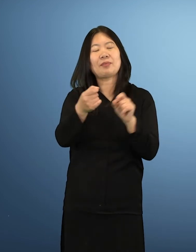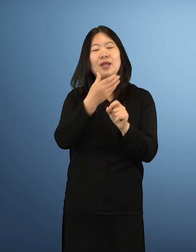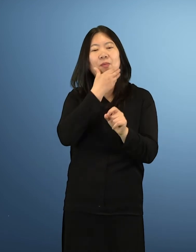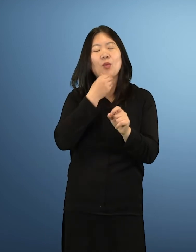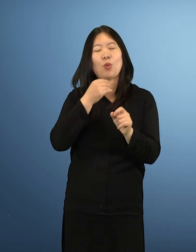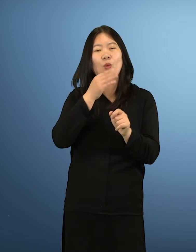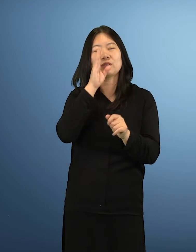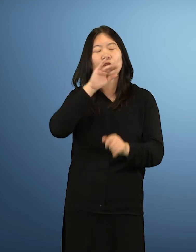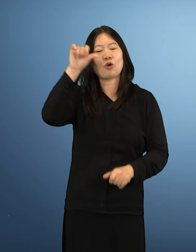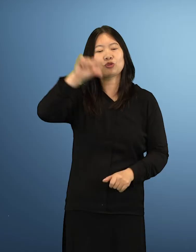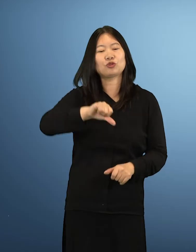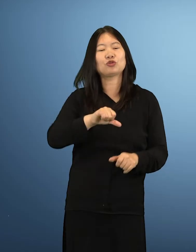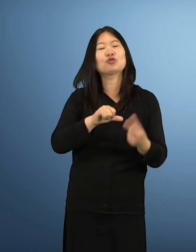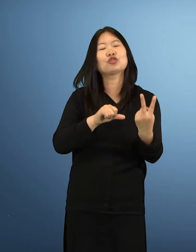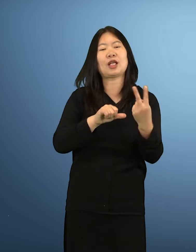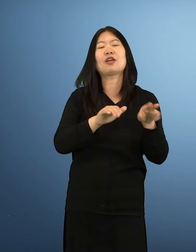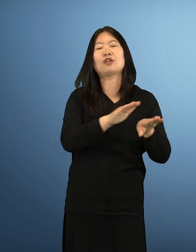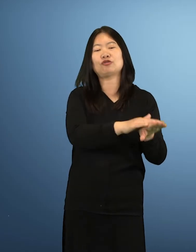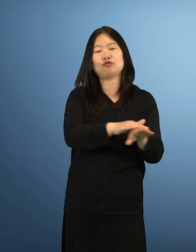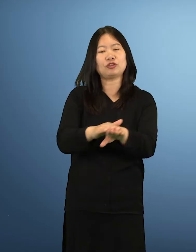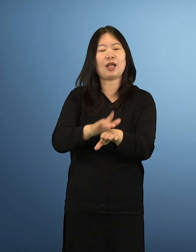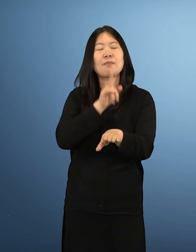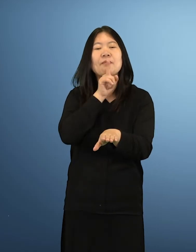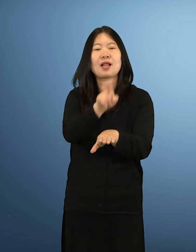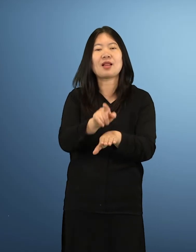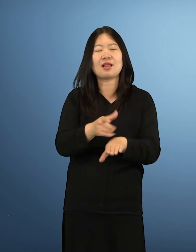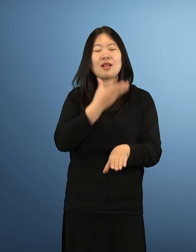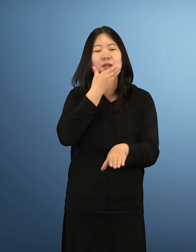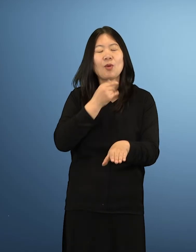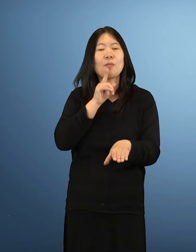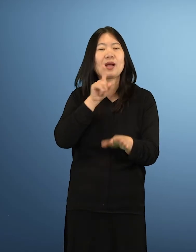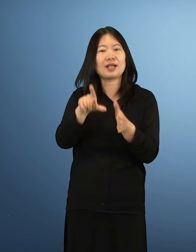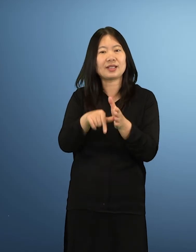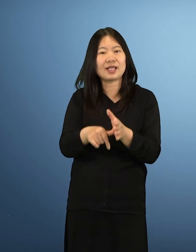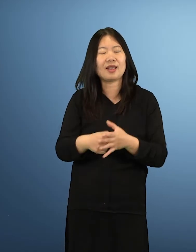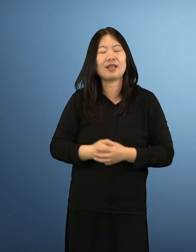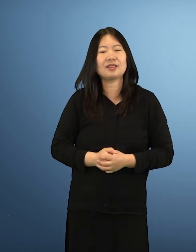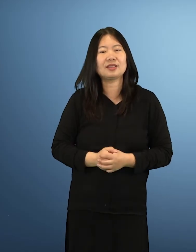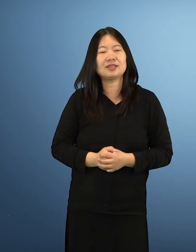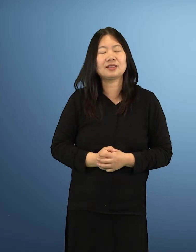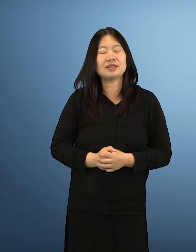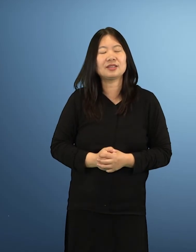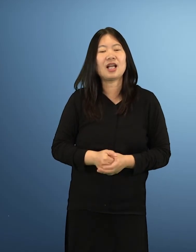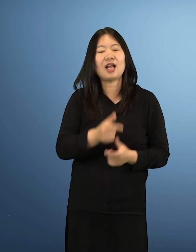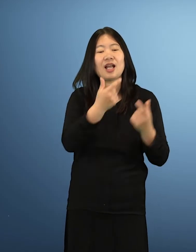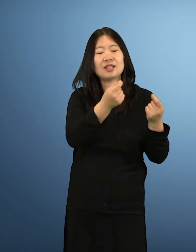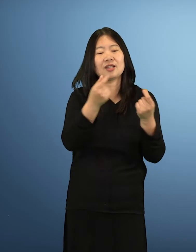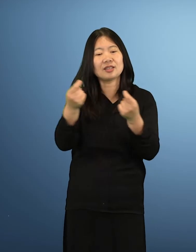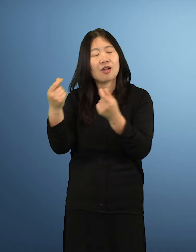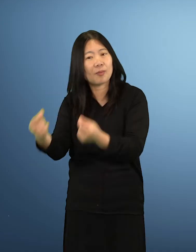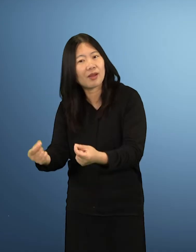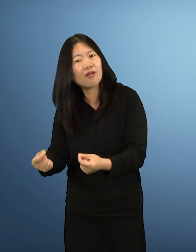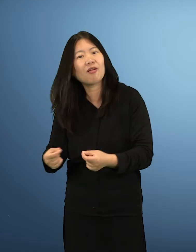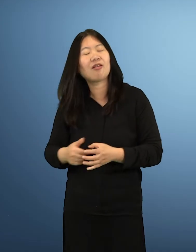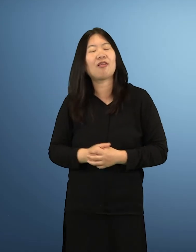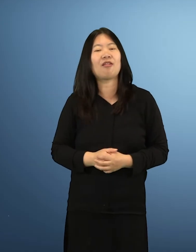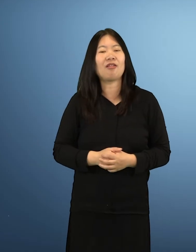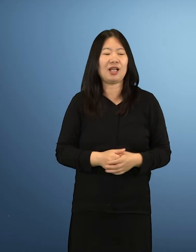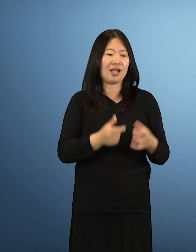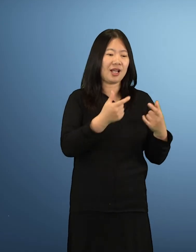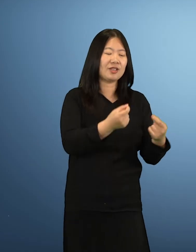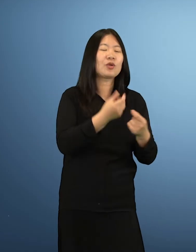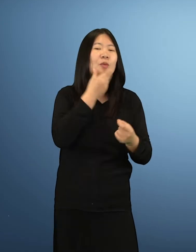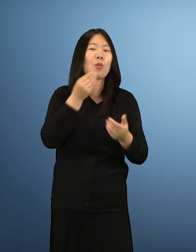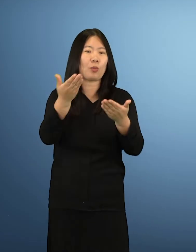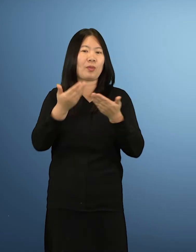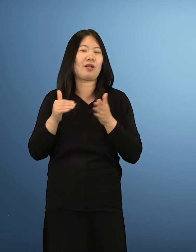복과 저주를 두나니 그랬어요. 그래서 복을 얘기할 때 이렇게 하면 이렇게 복을